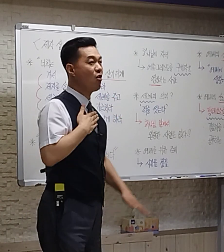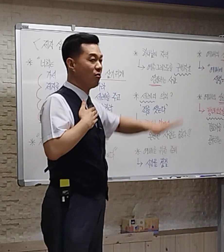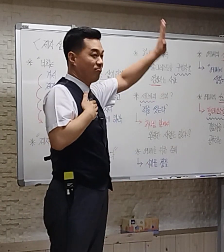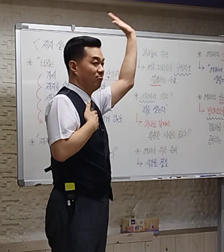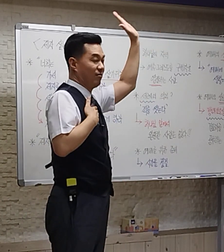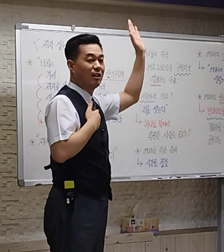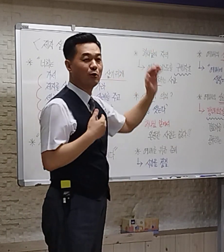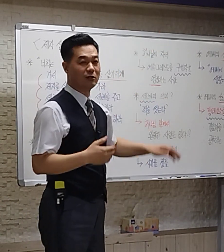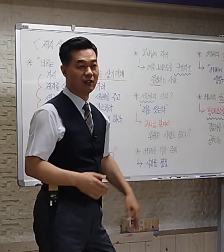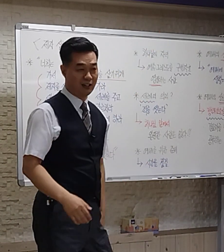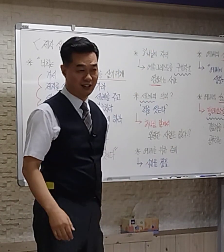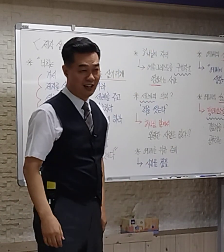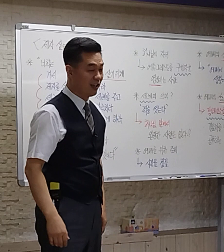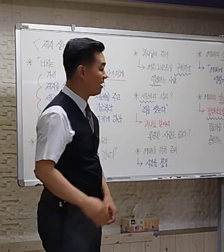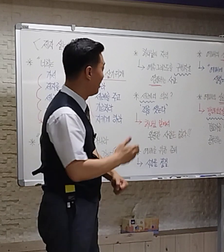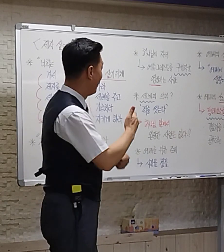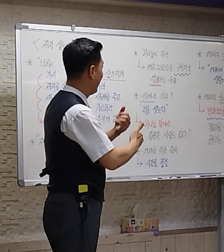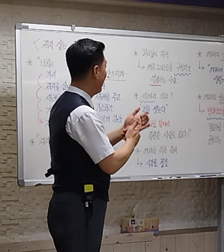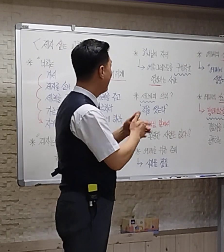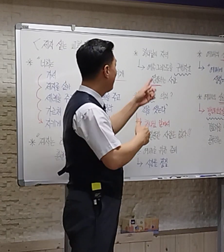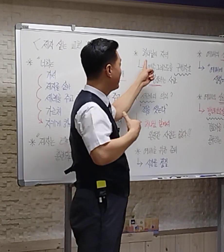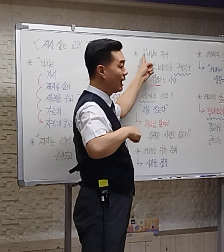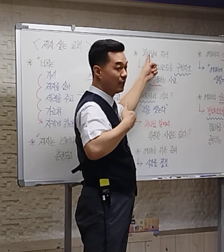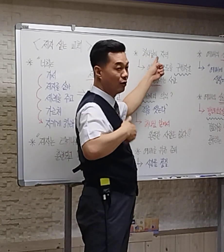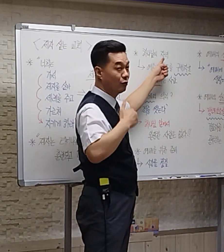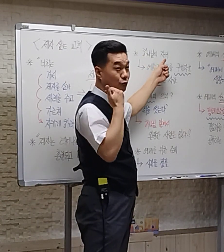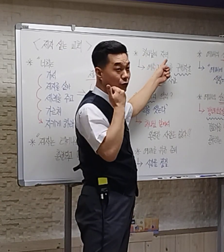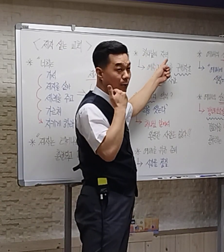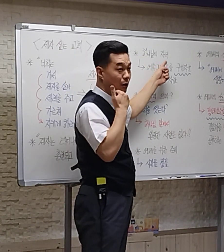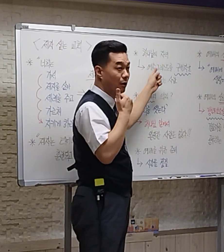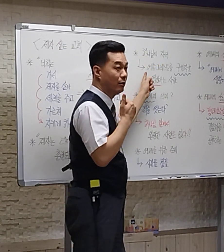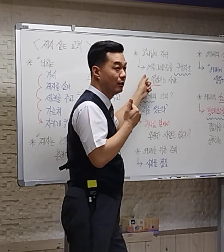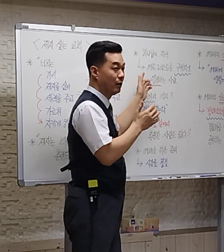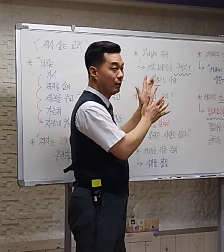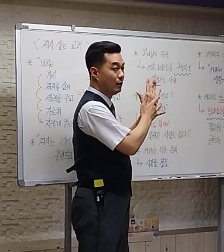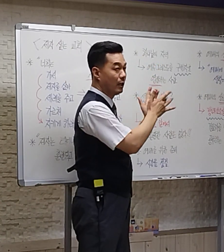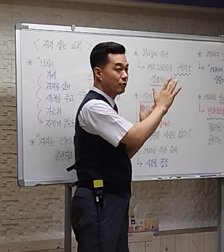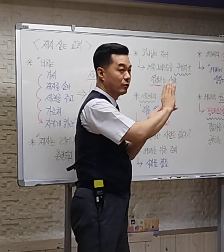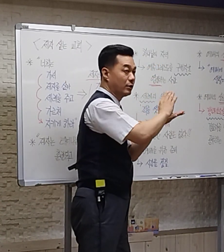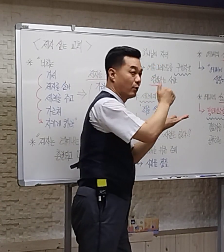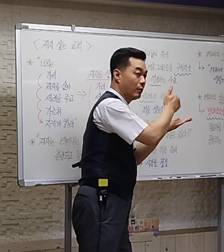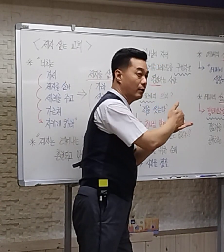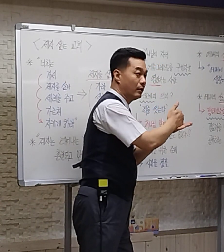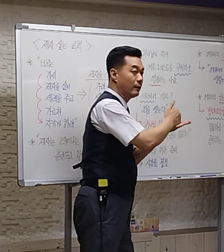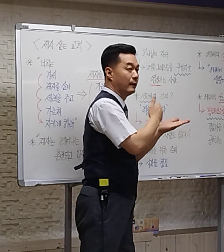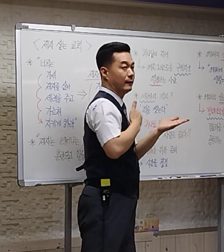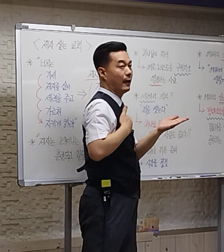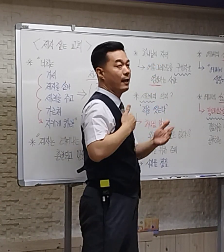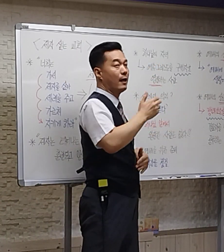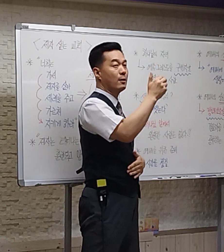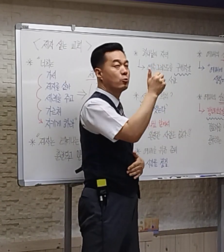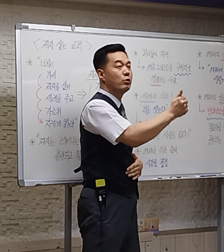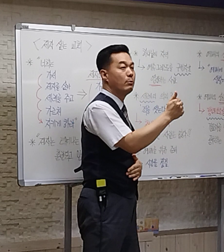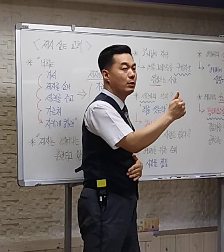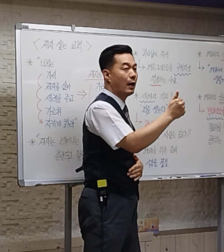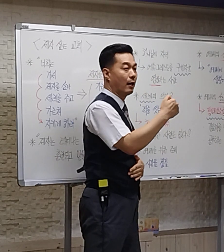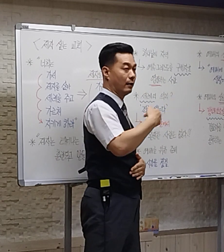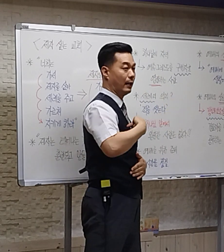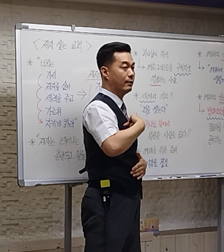저요! 이렇게 손을 들어야 되는데 하나님의 자녀는 누구냐면 예수 그리스도를 나의 주인입니다.